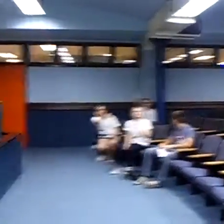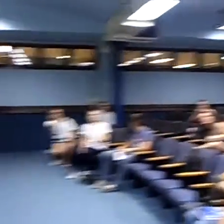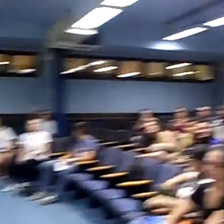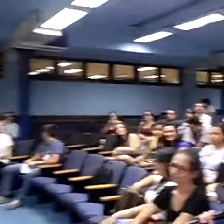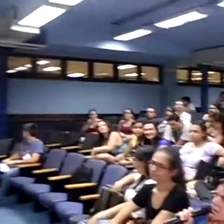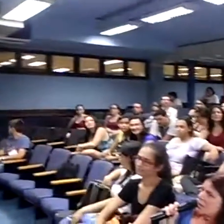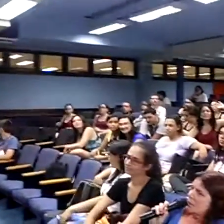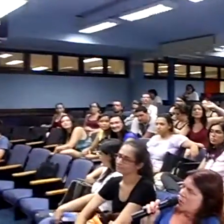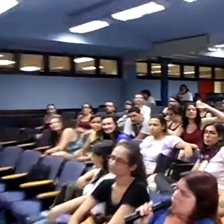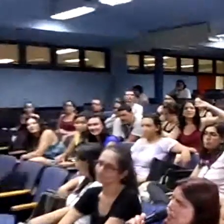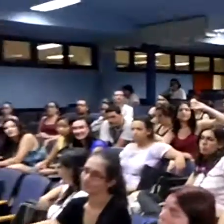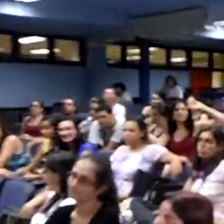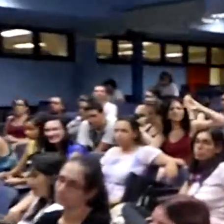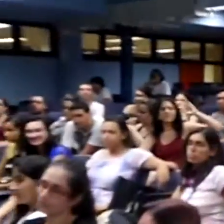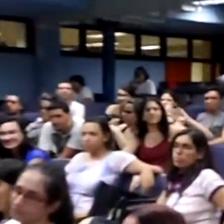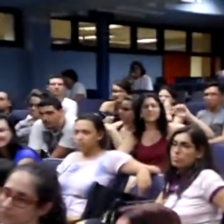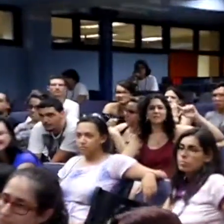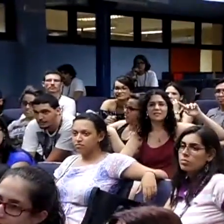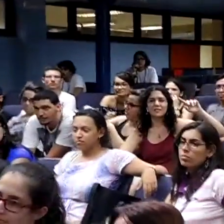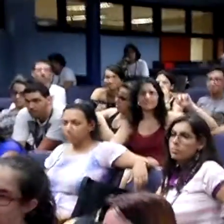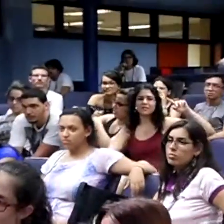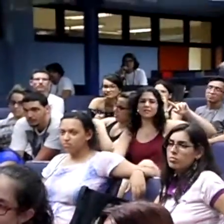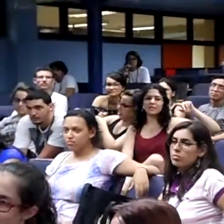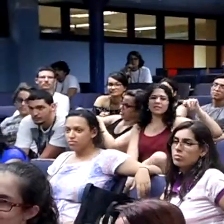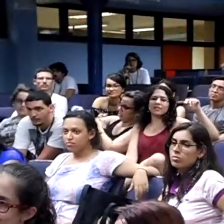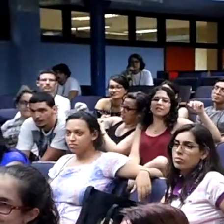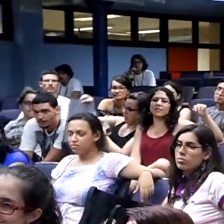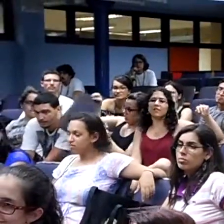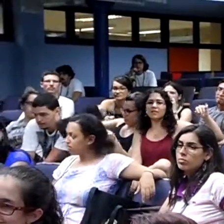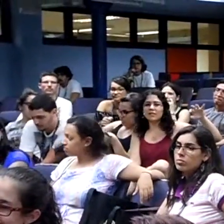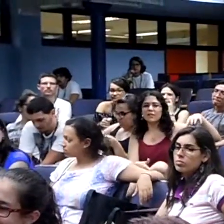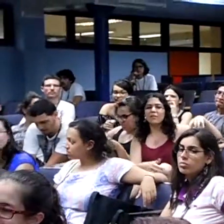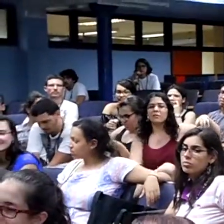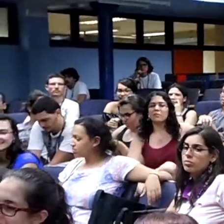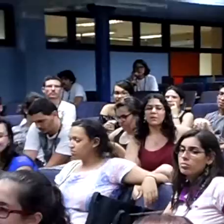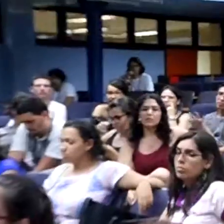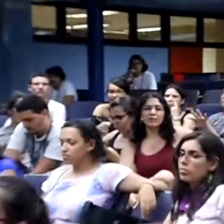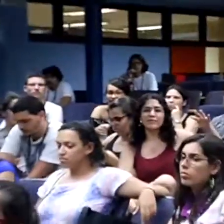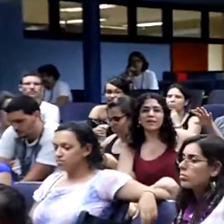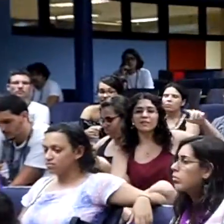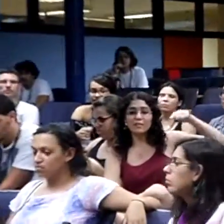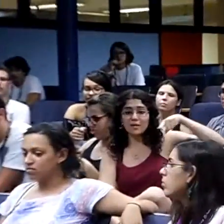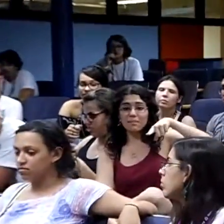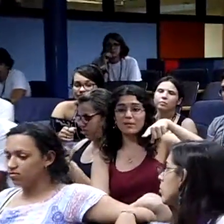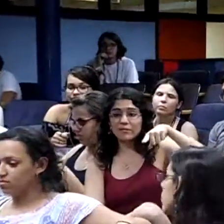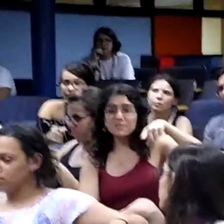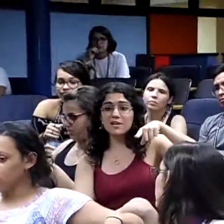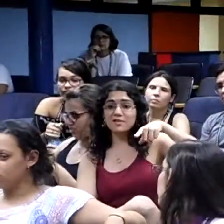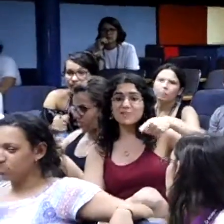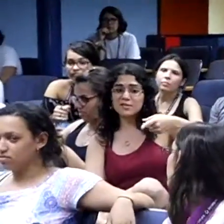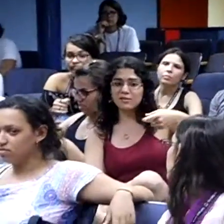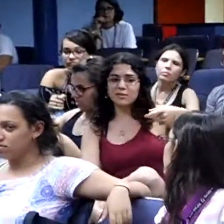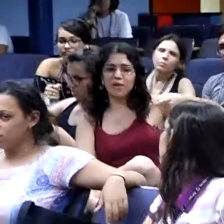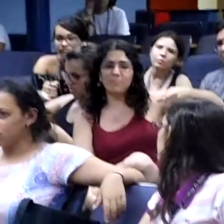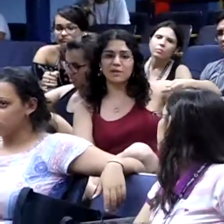Eu não sei exatamente dizer quanto tempo, mas demora um pouco, sim. Minha pergunta vai também para vocês, que são